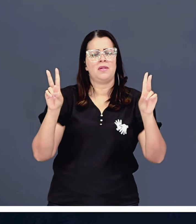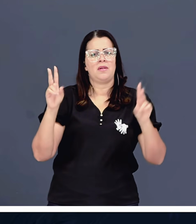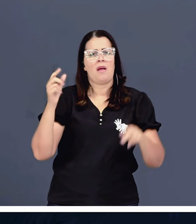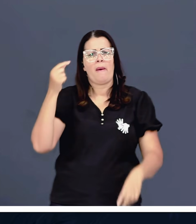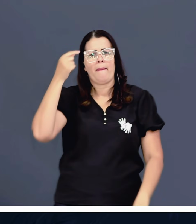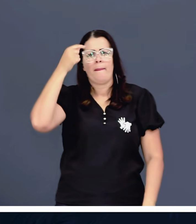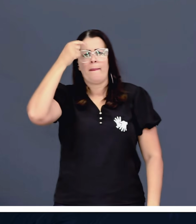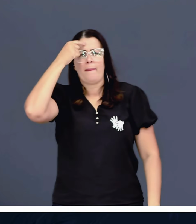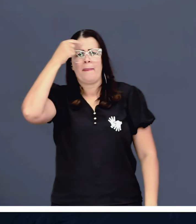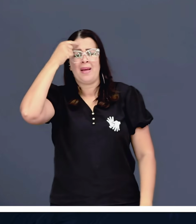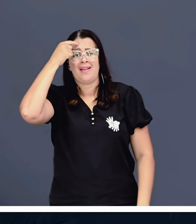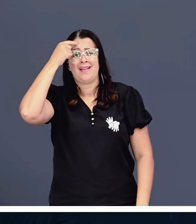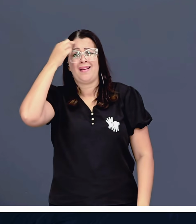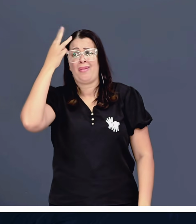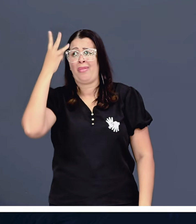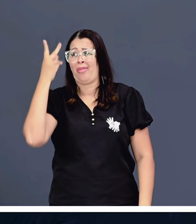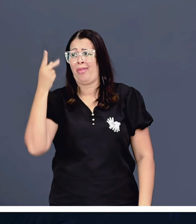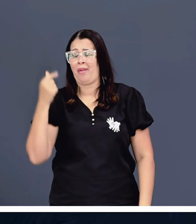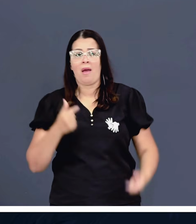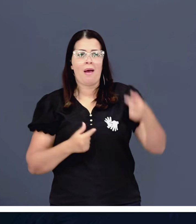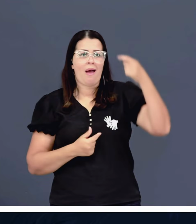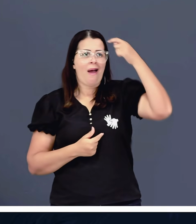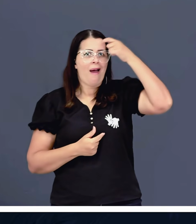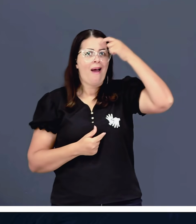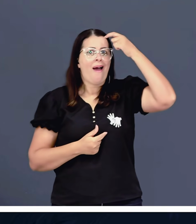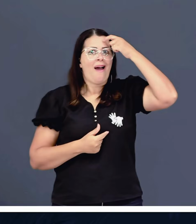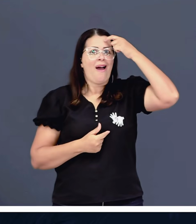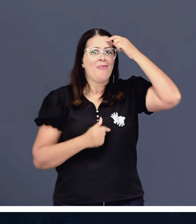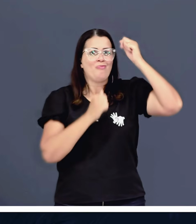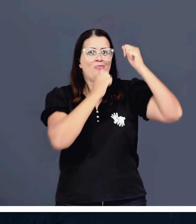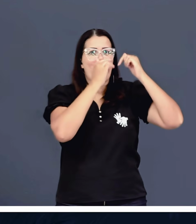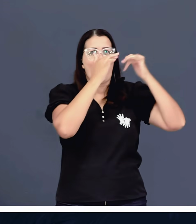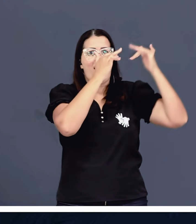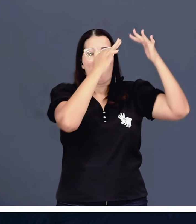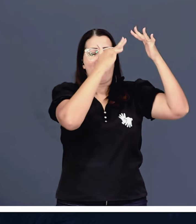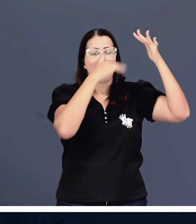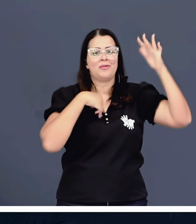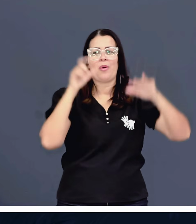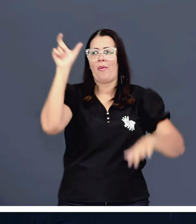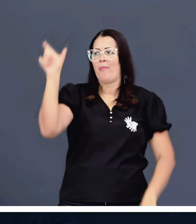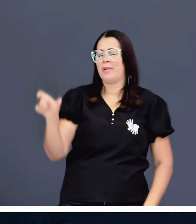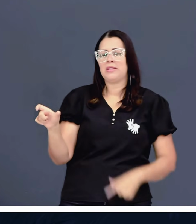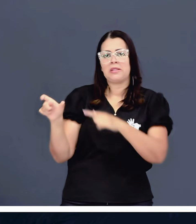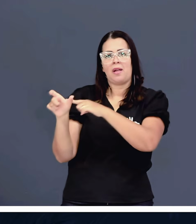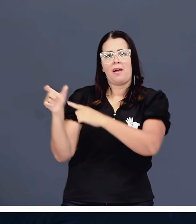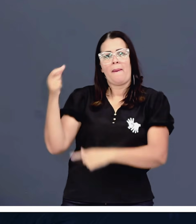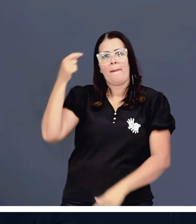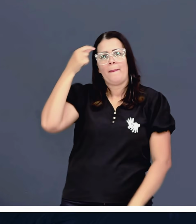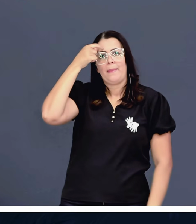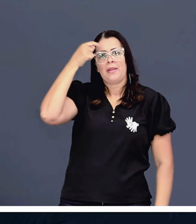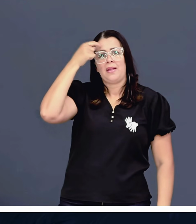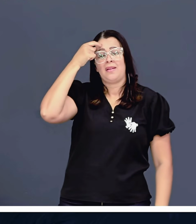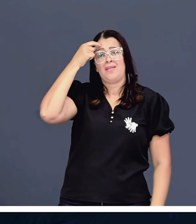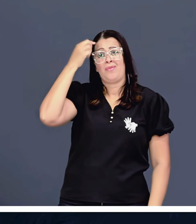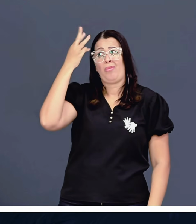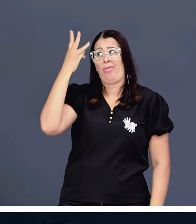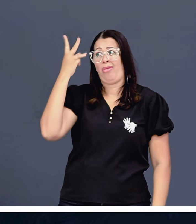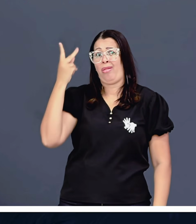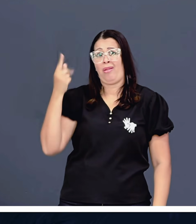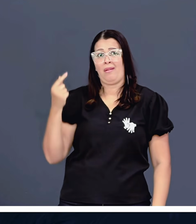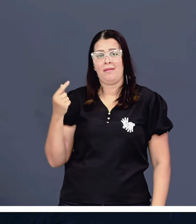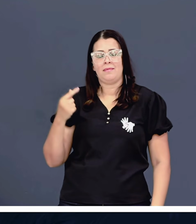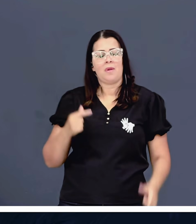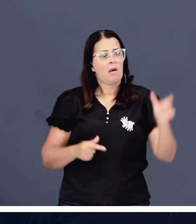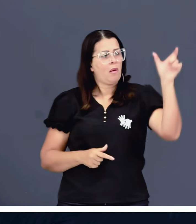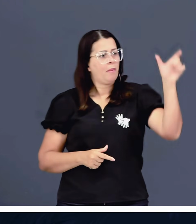mente escassa e uma mente abundante. Sobre alguém que tem uma mentalidade de escassez